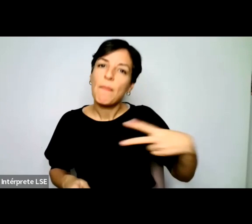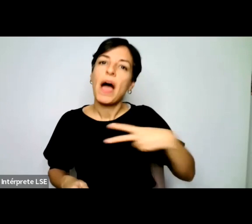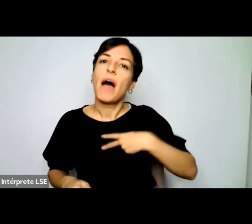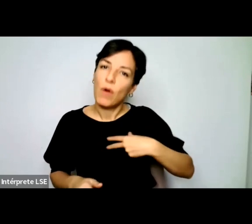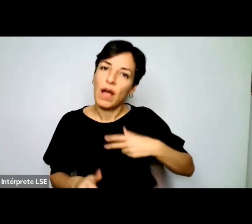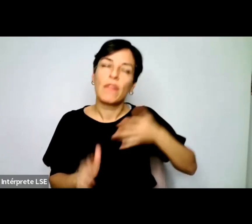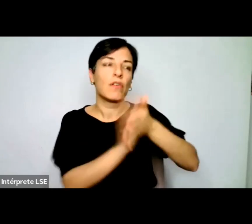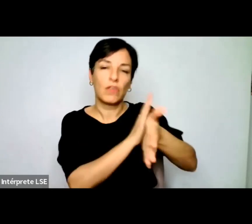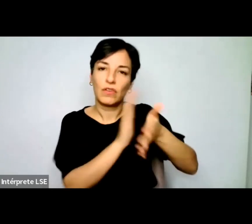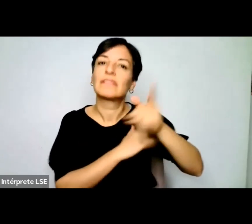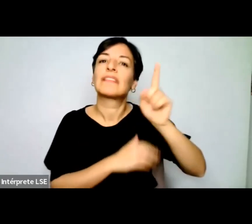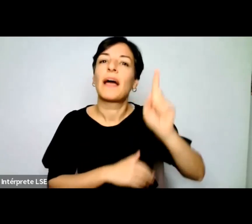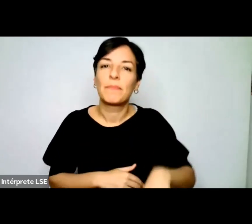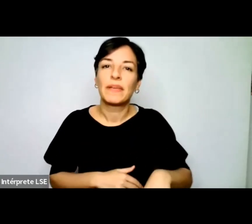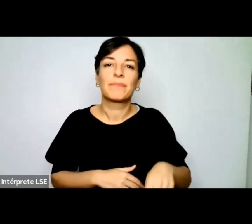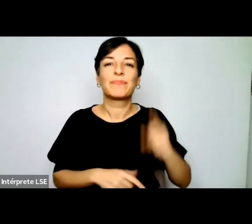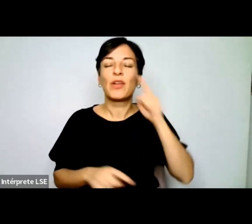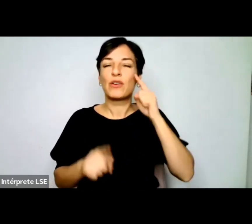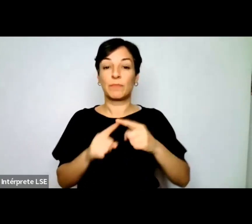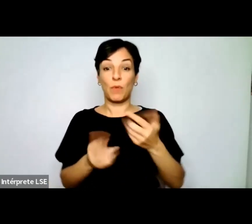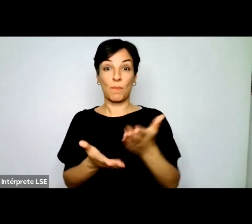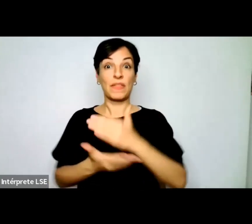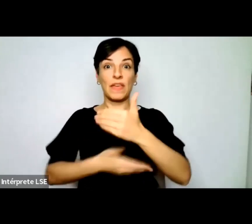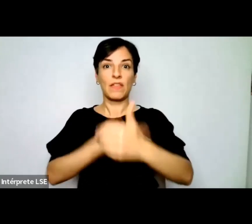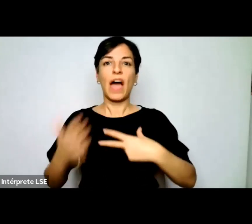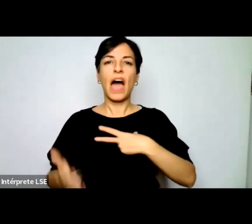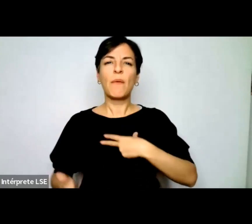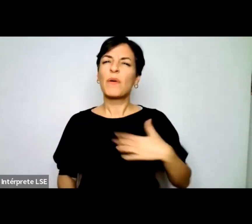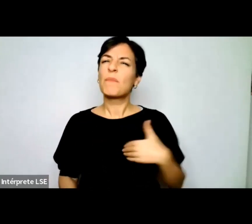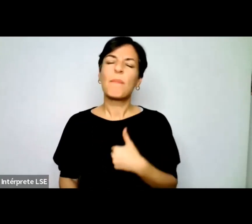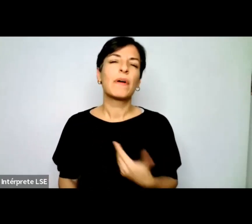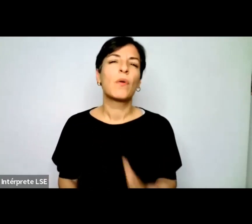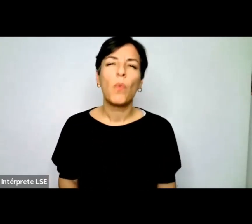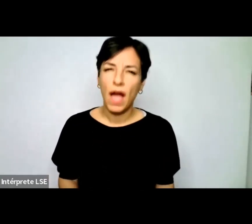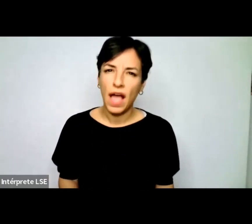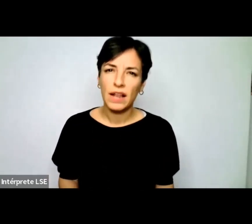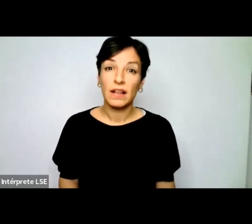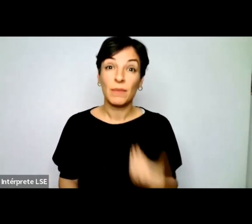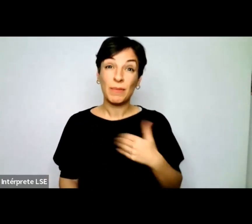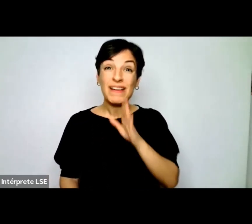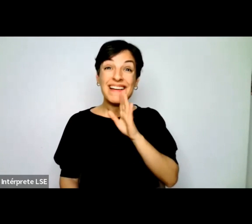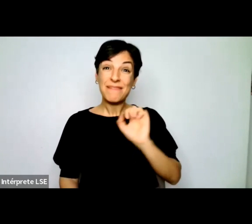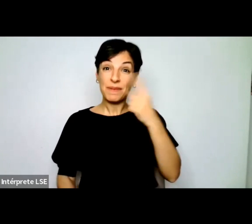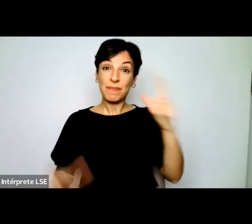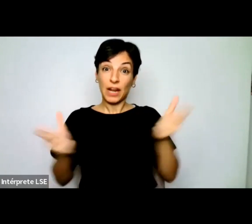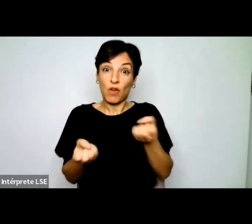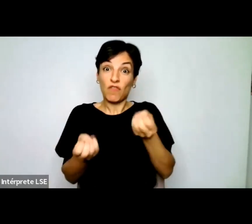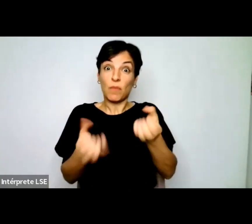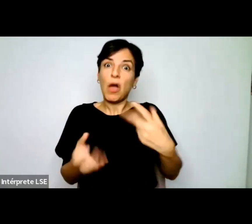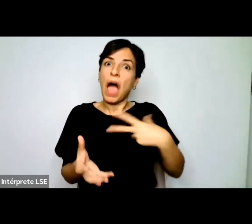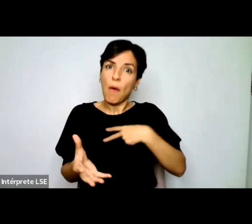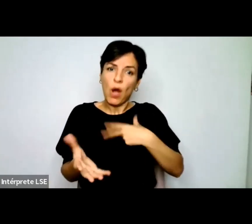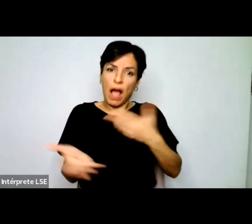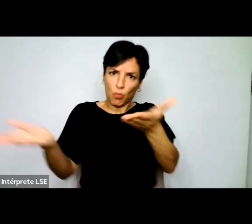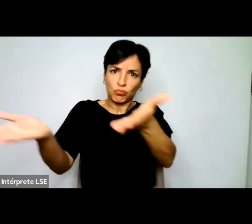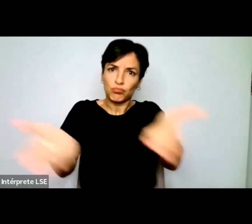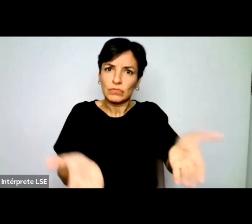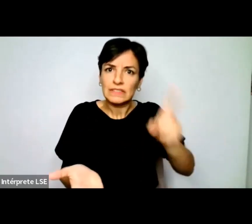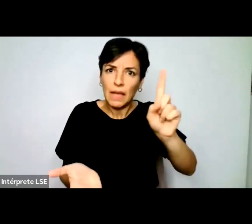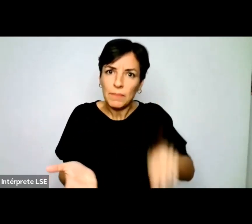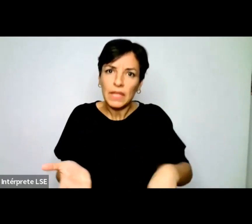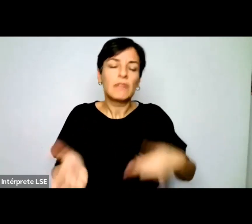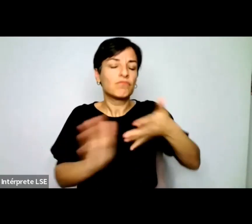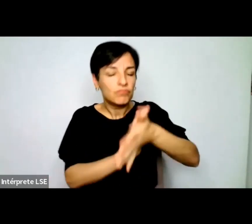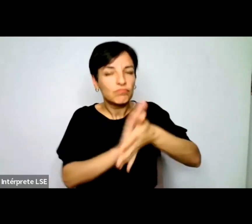como abogado dentro del proceso, para que os acompañe en su caso a esta primera sesión informativa y para que pueda acompañaros y para